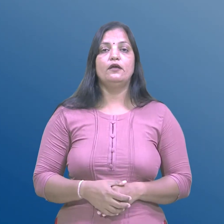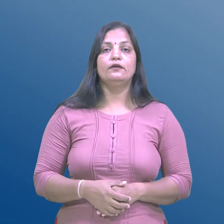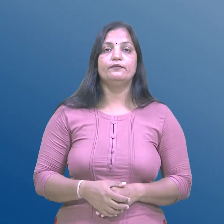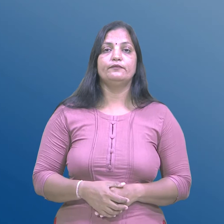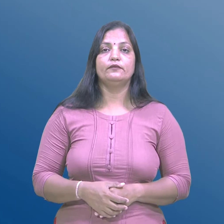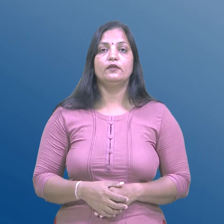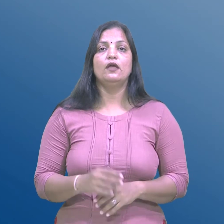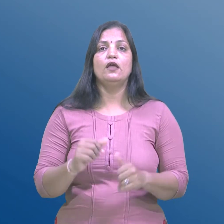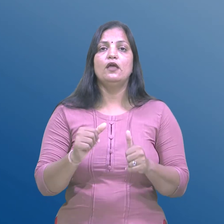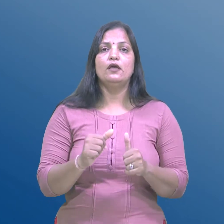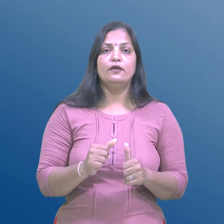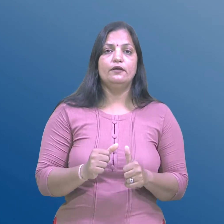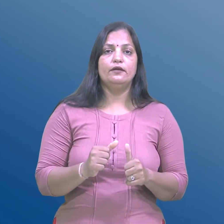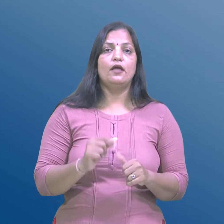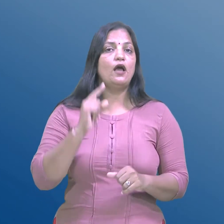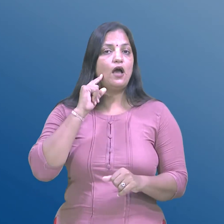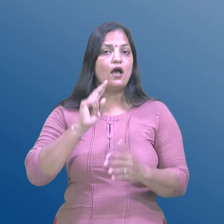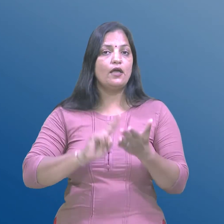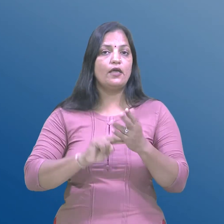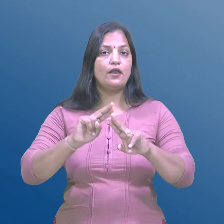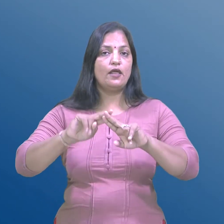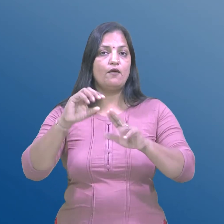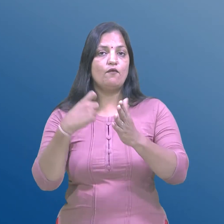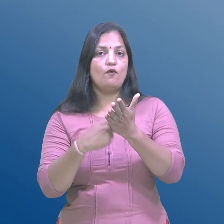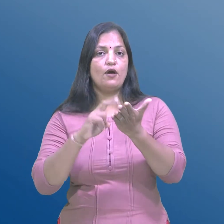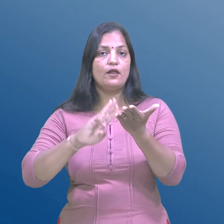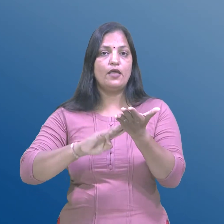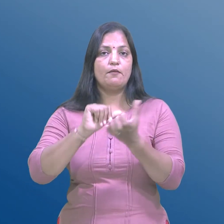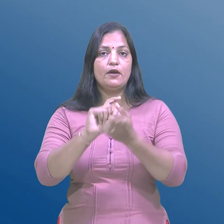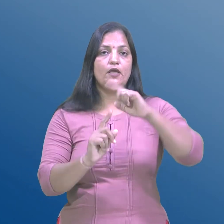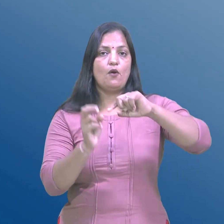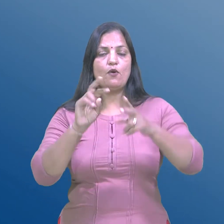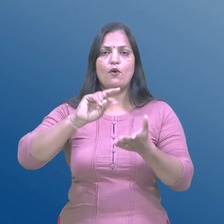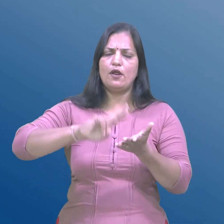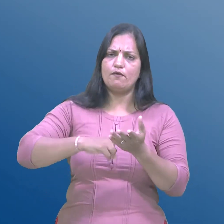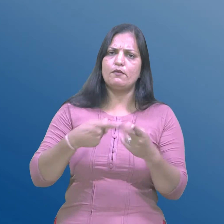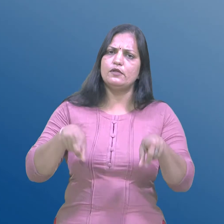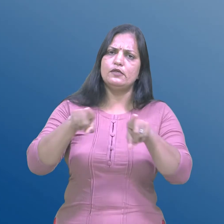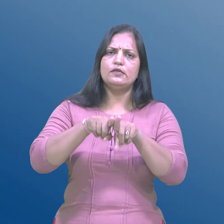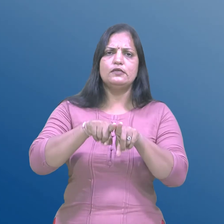અધિસૂચિત શબ્દ પ્રયોગોનું અર્થઘટન તે પ્રમાણે રહેશે.